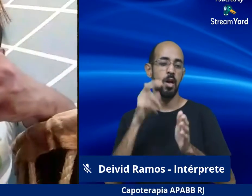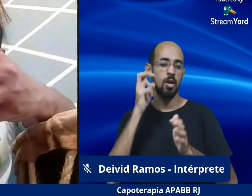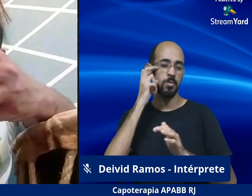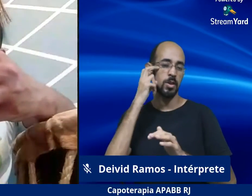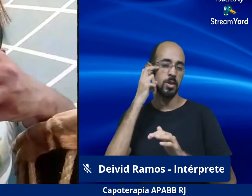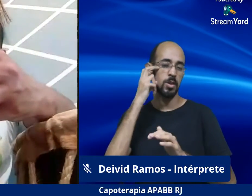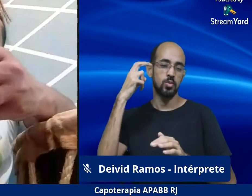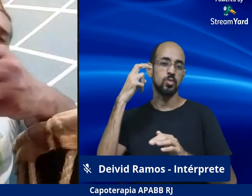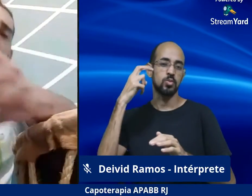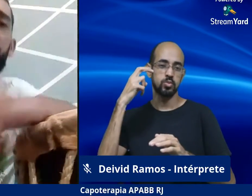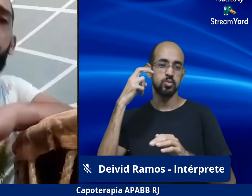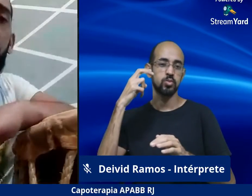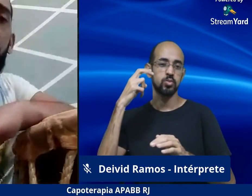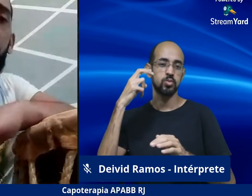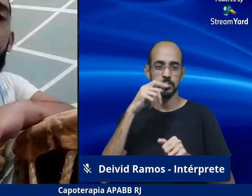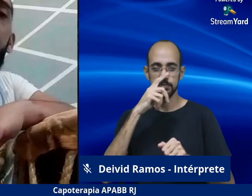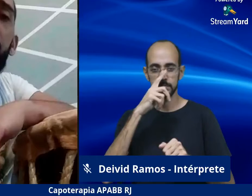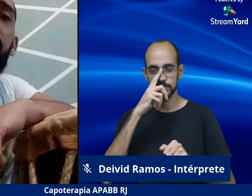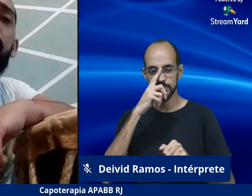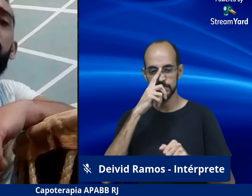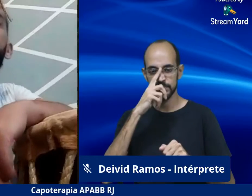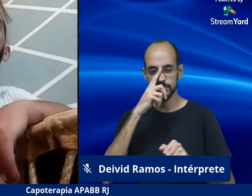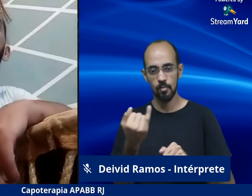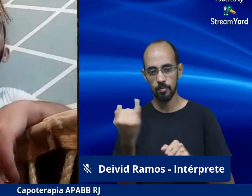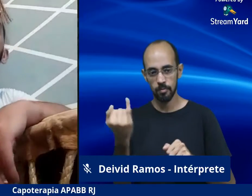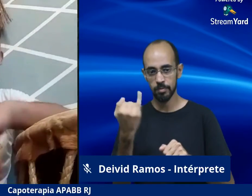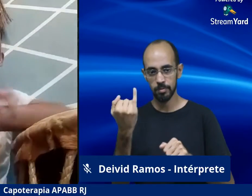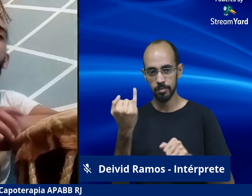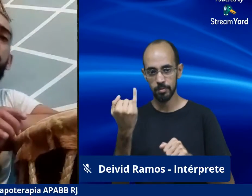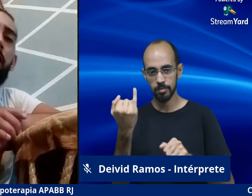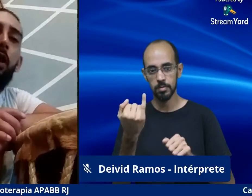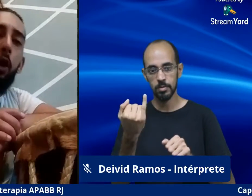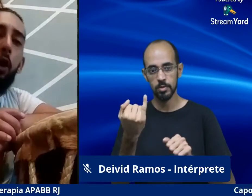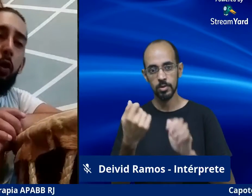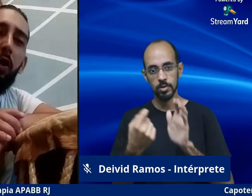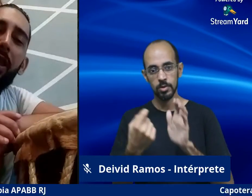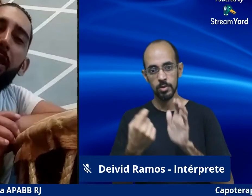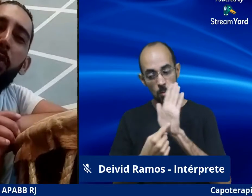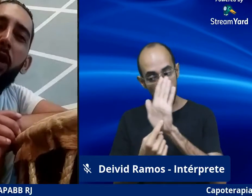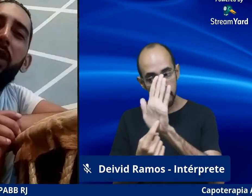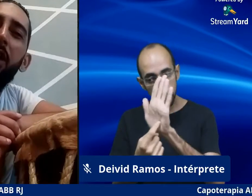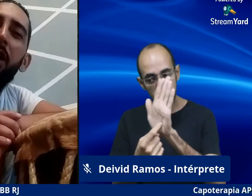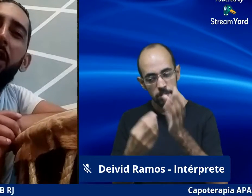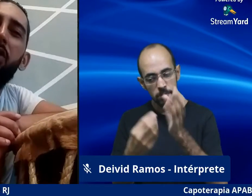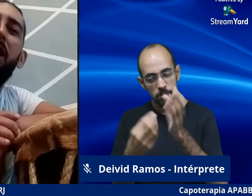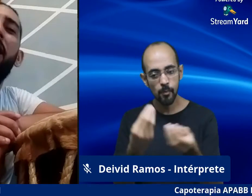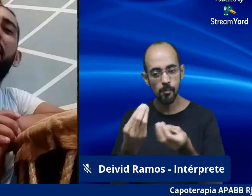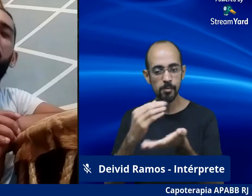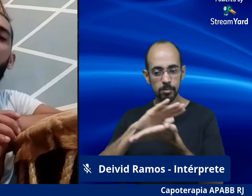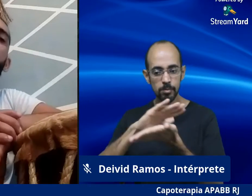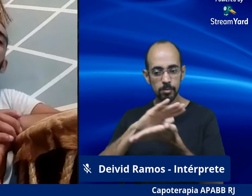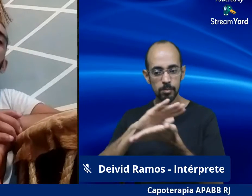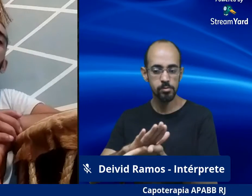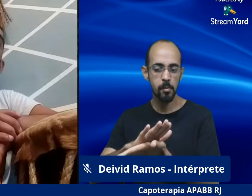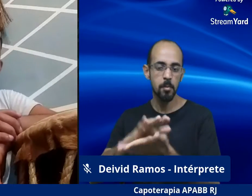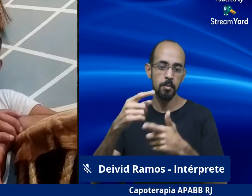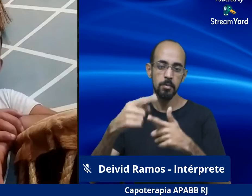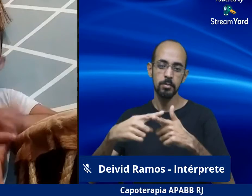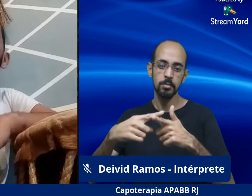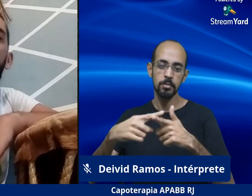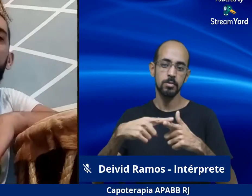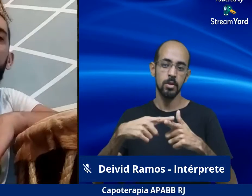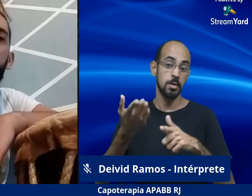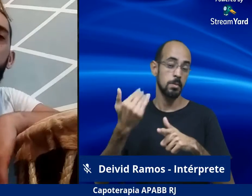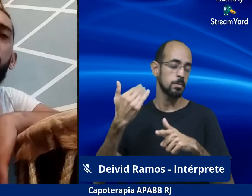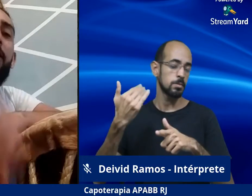Né? Então, esse poema ele vem falando desse preconceito, né, do tempo que o negro não era gente.